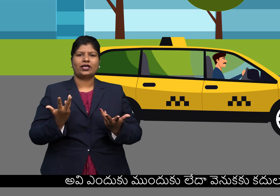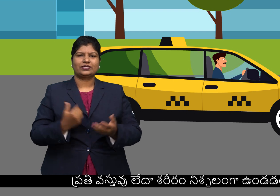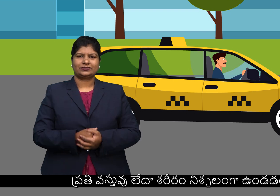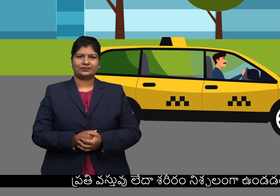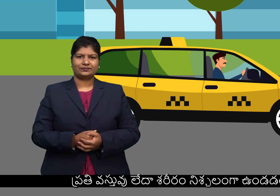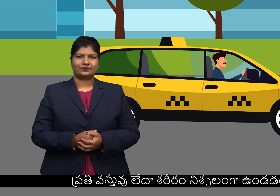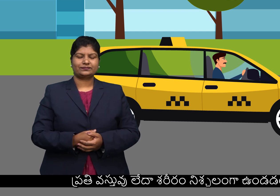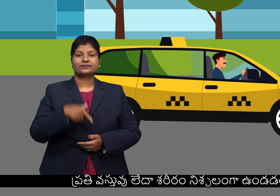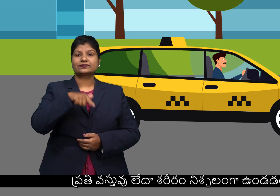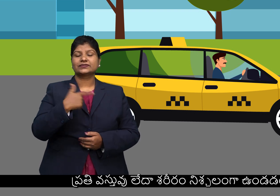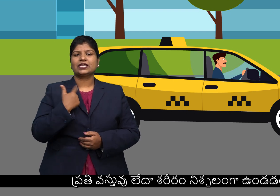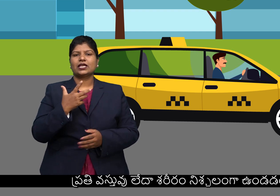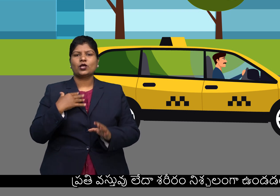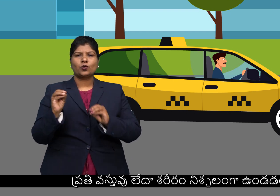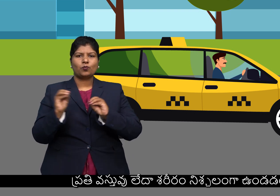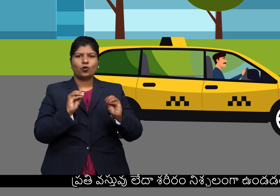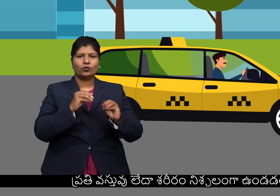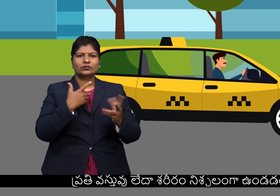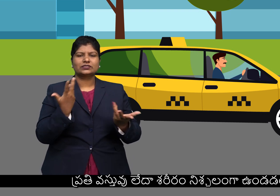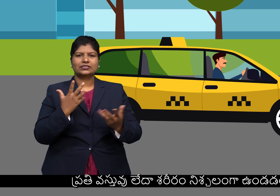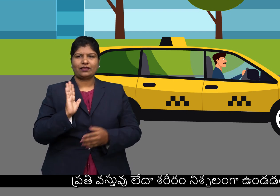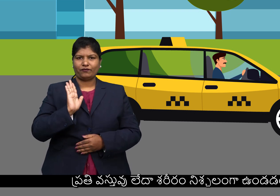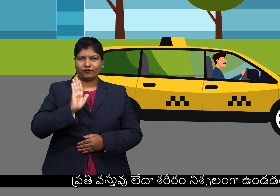ప్రతి వస్తువు లేదా శరీరం నిశ్చలంగా ఉండడం లేదా